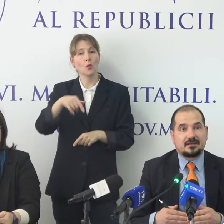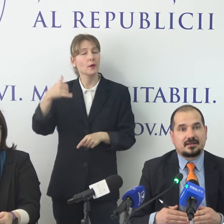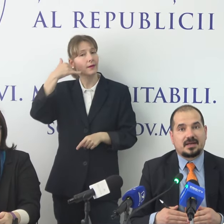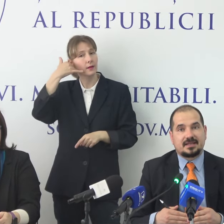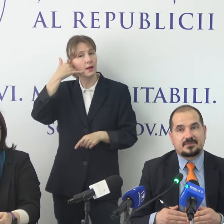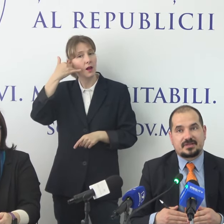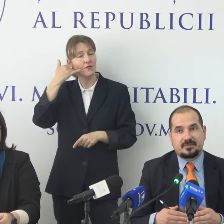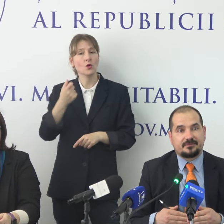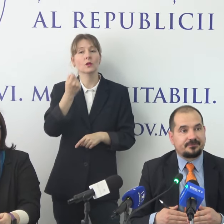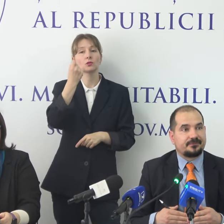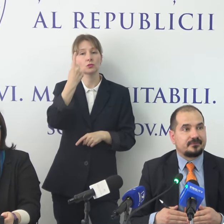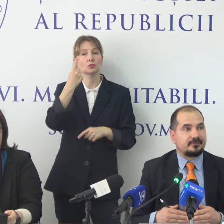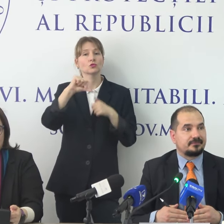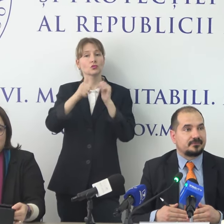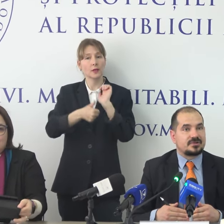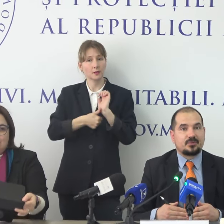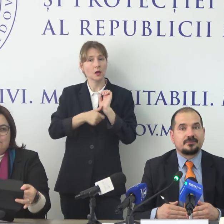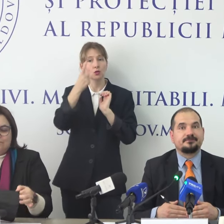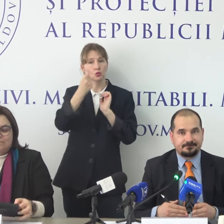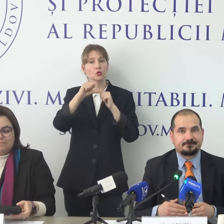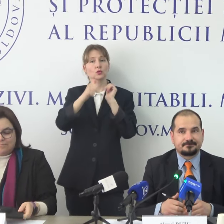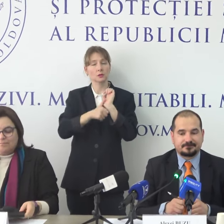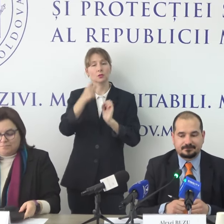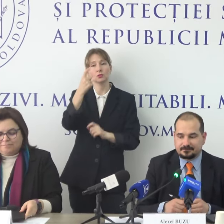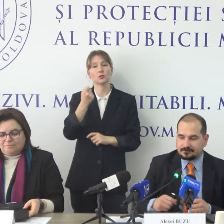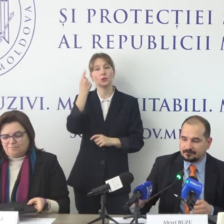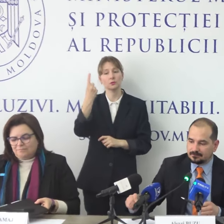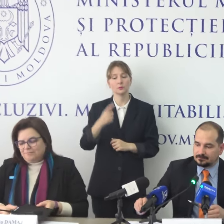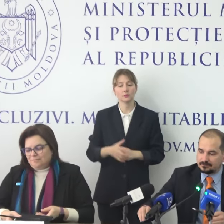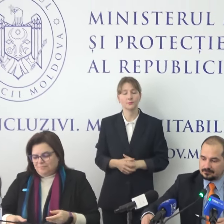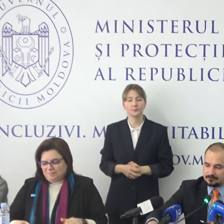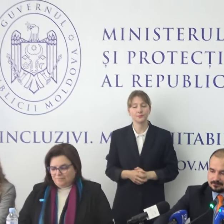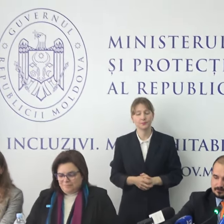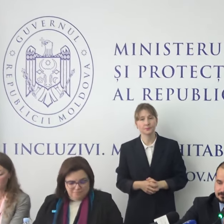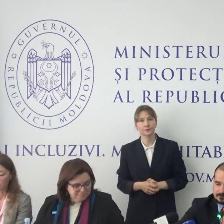copilului cât mai intens posibil. O zi bună!